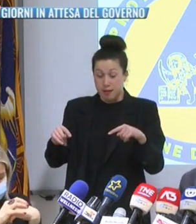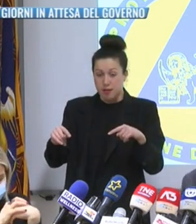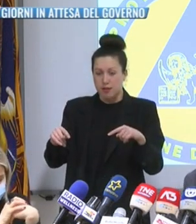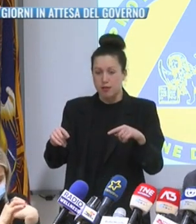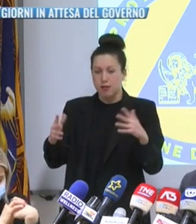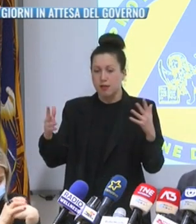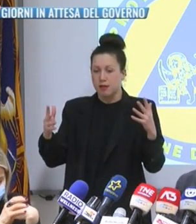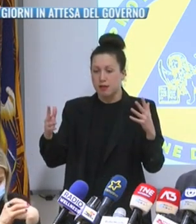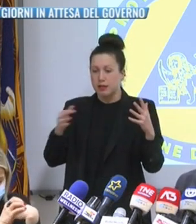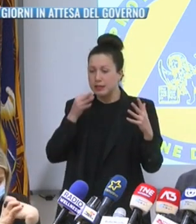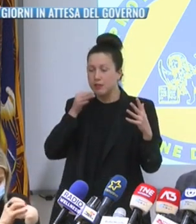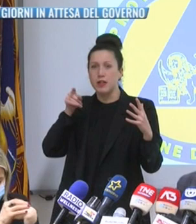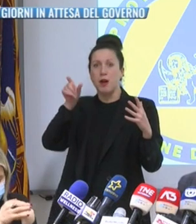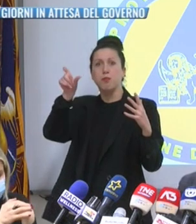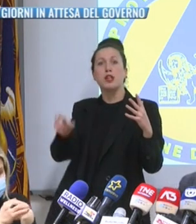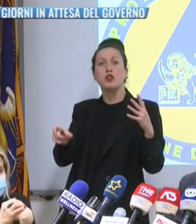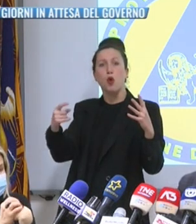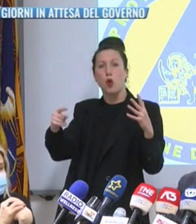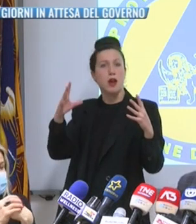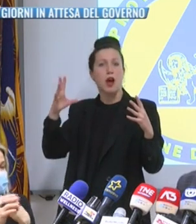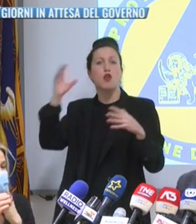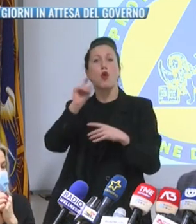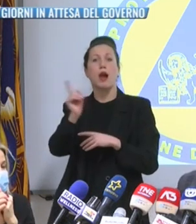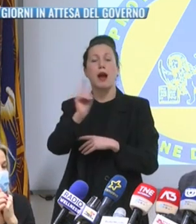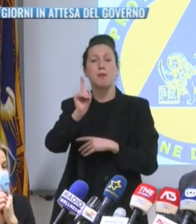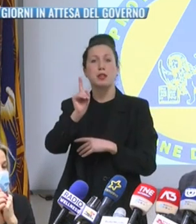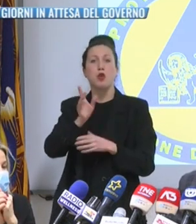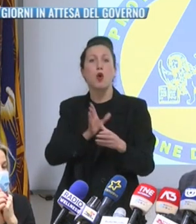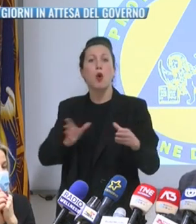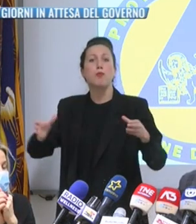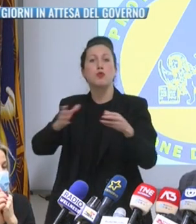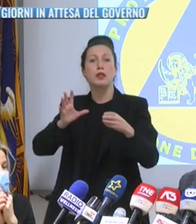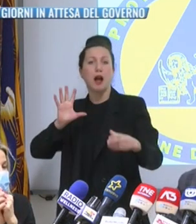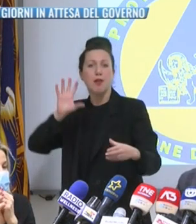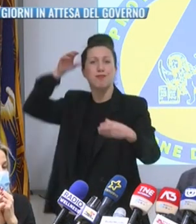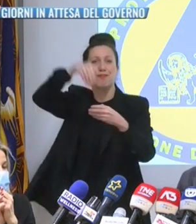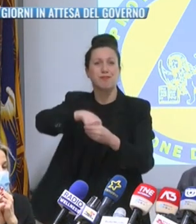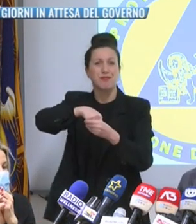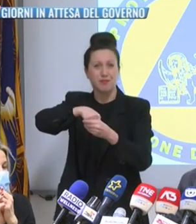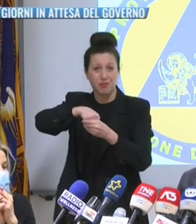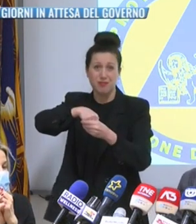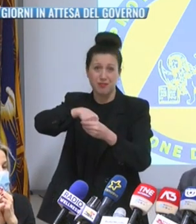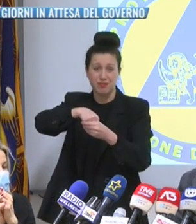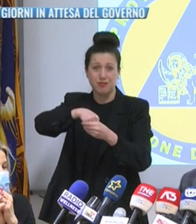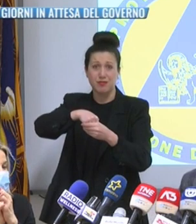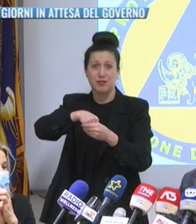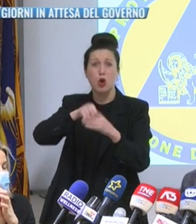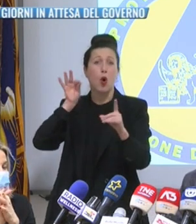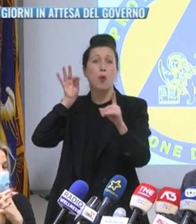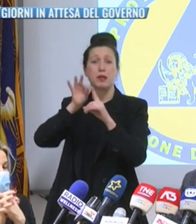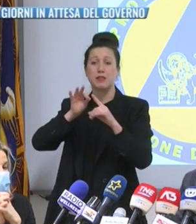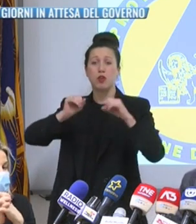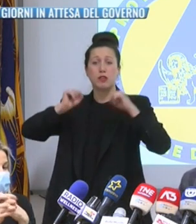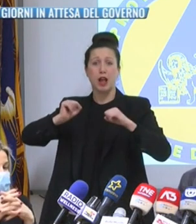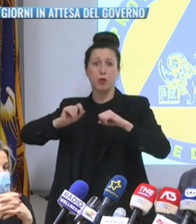capito che sei una parte integrante di una comunità che ha delle sfide, delle strategie da portare avanti, che sono quelle della cura della salute dei